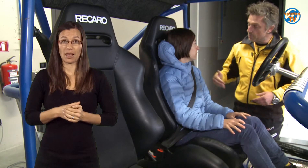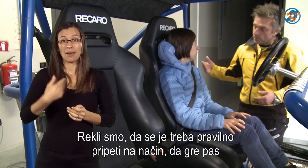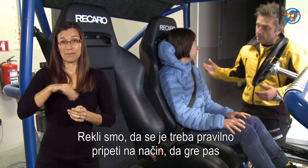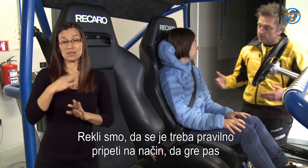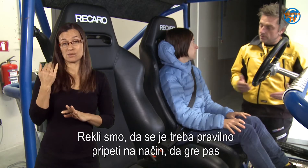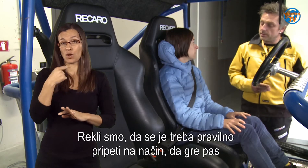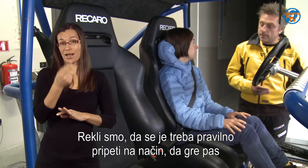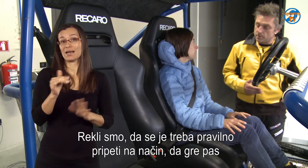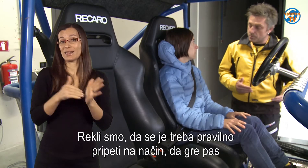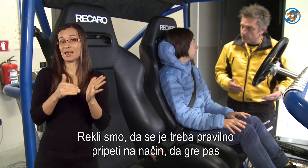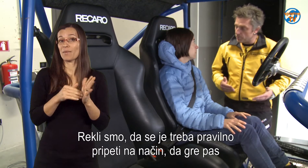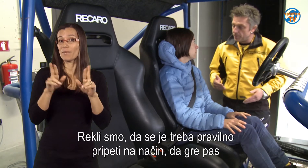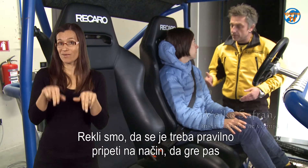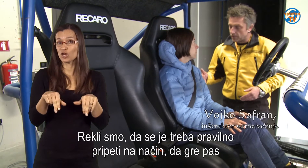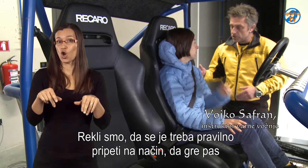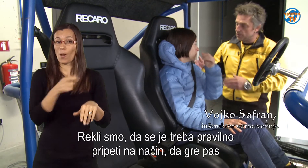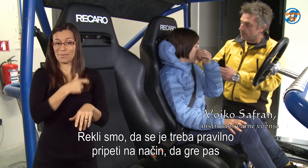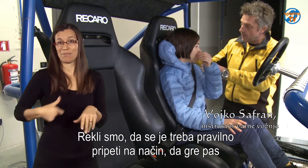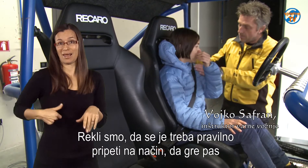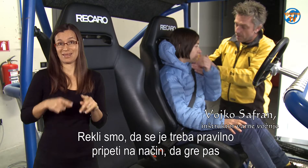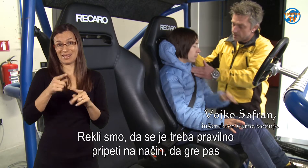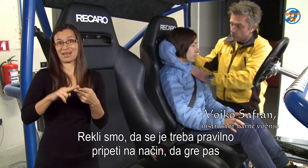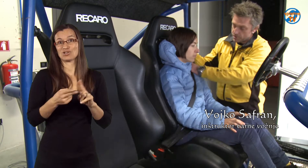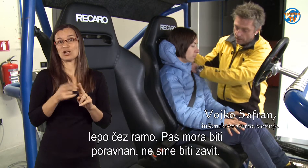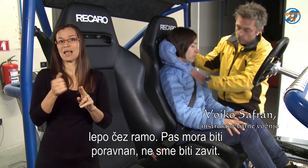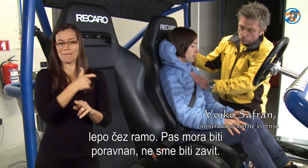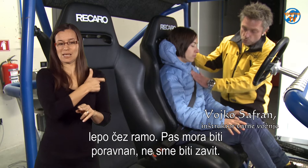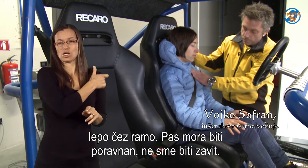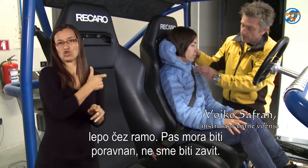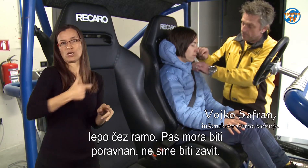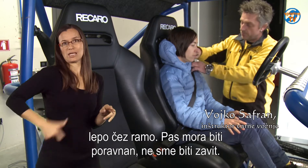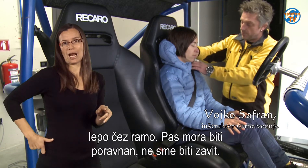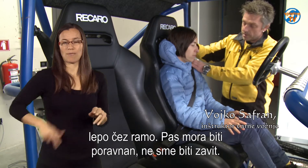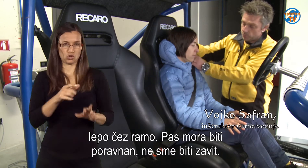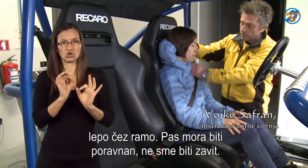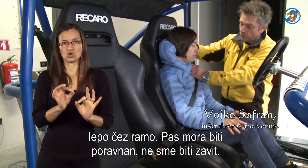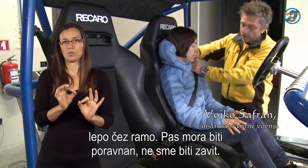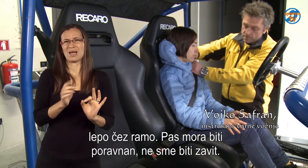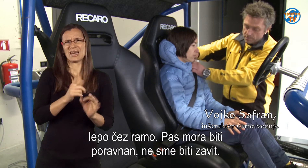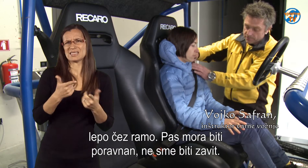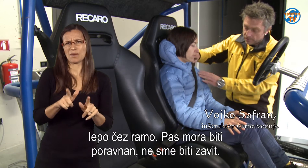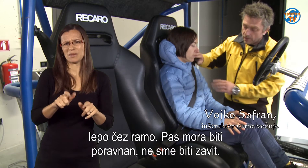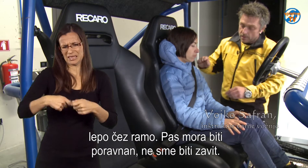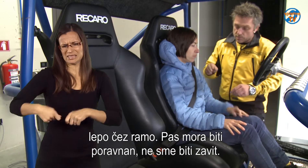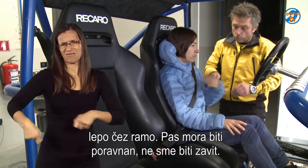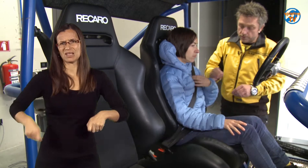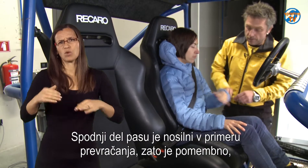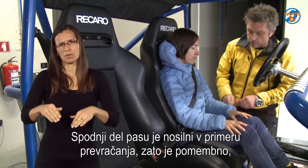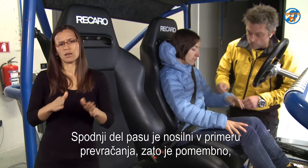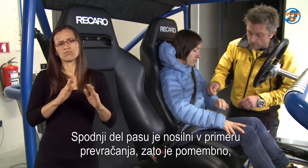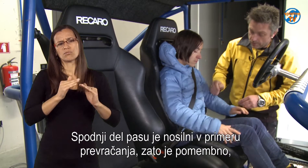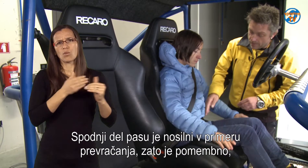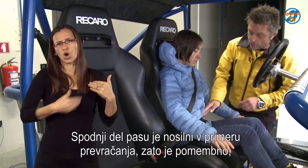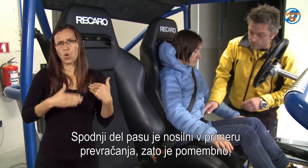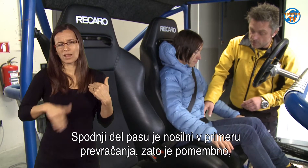Zdaj pa mi smo rekli, da je treba se pravilno pripeti na ta način, da gre pas lepo čez ramo, to je super, pas mora biti poravnan, ne sme biti zavit. Spodnji del